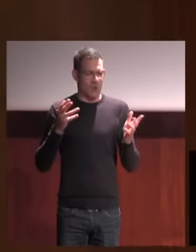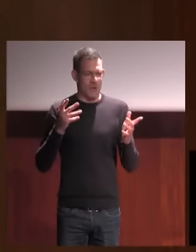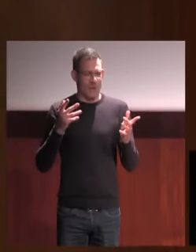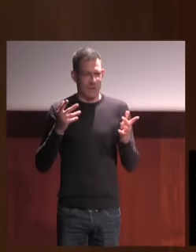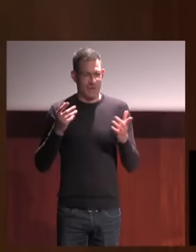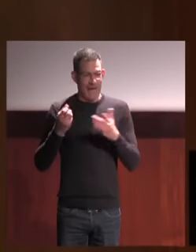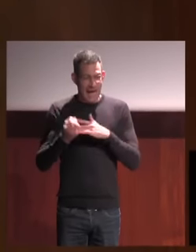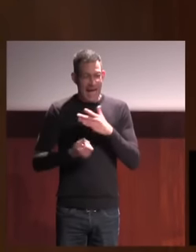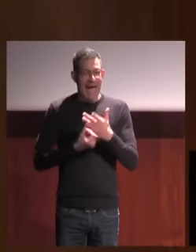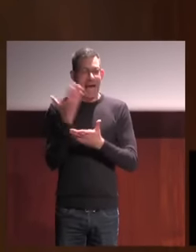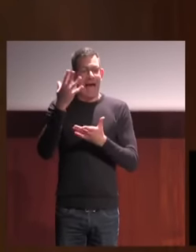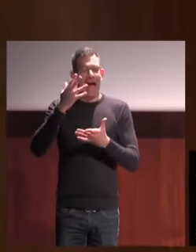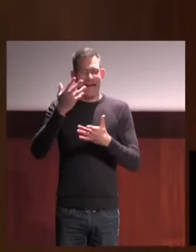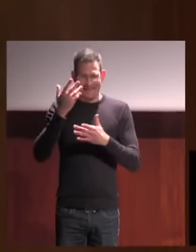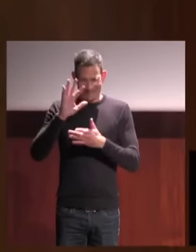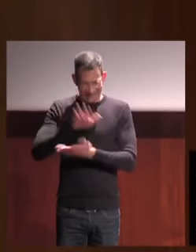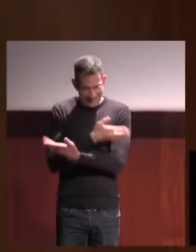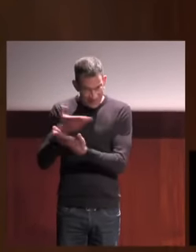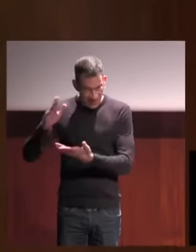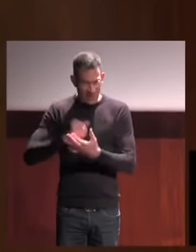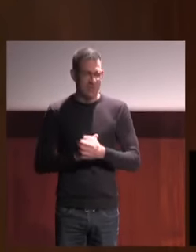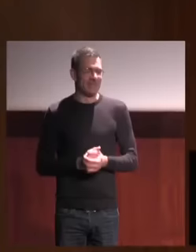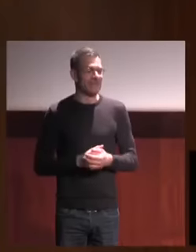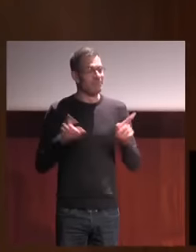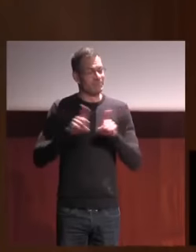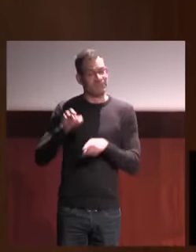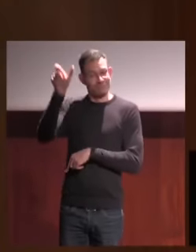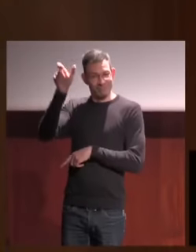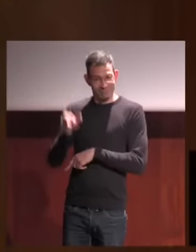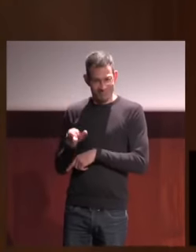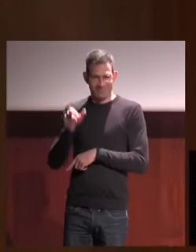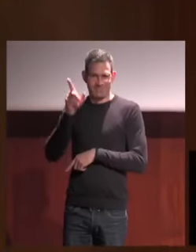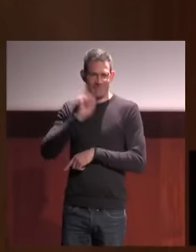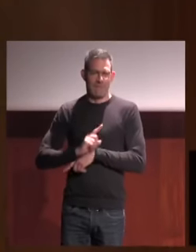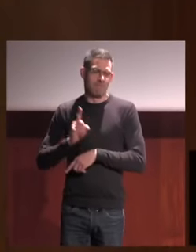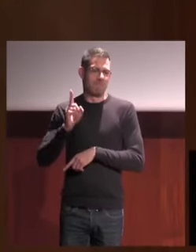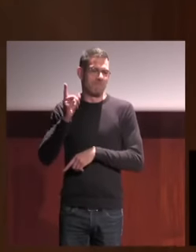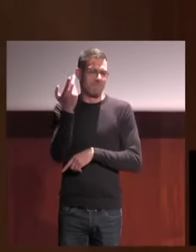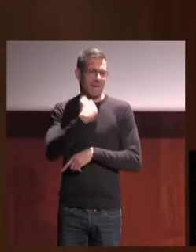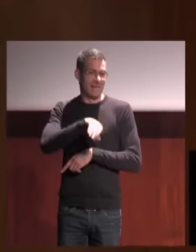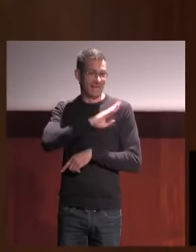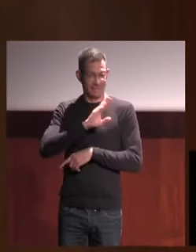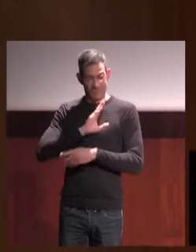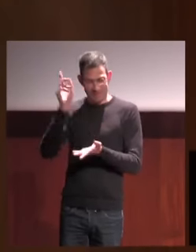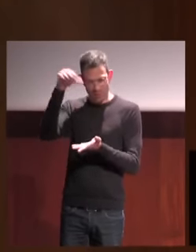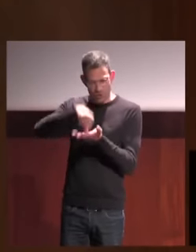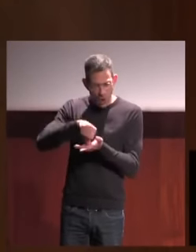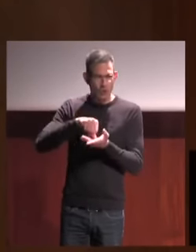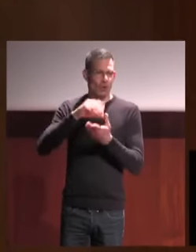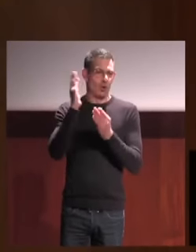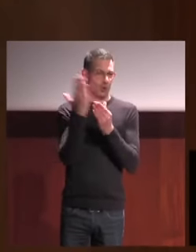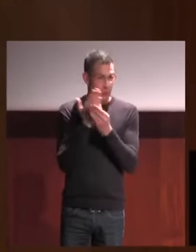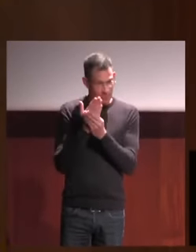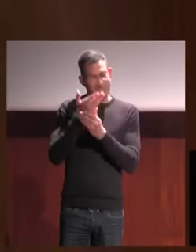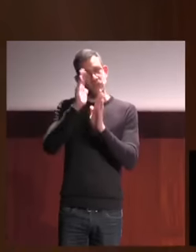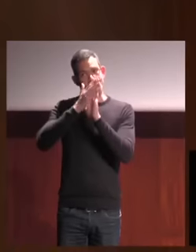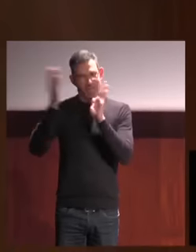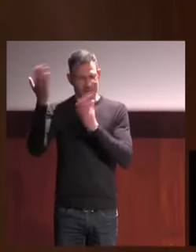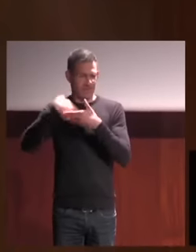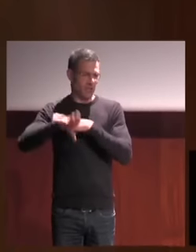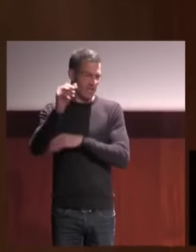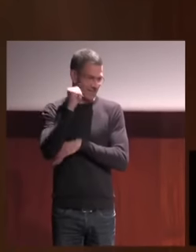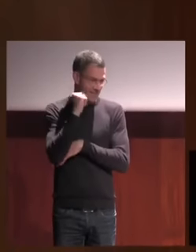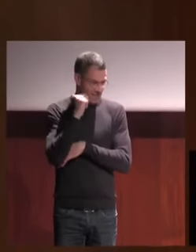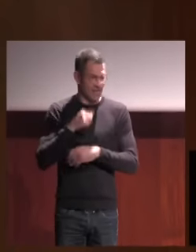Jahan, responsables du Centre de documentation et d'information et archivistes de l'Institut national de jeunes sourds de Paris,